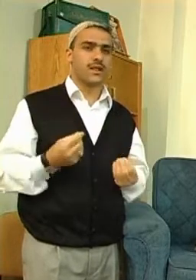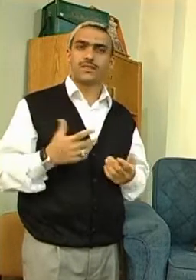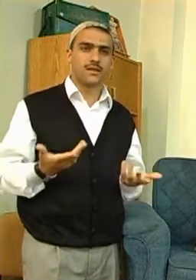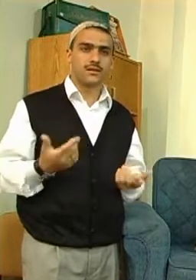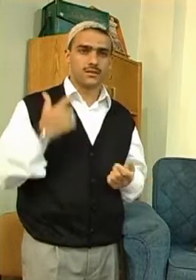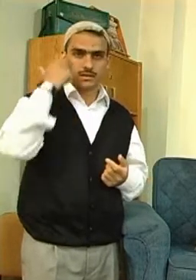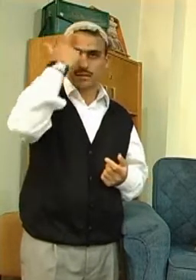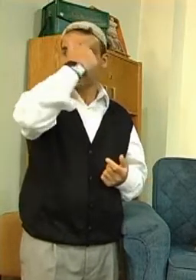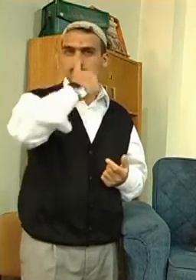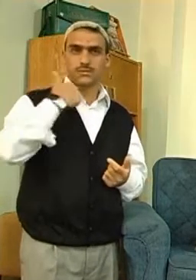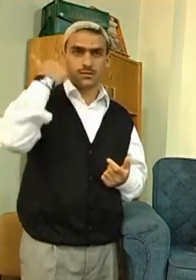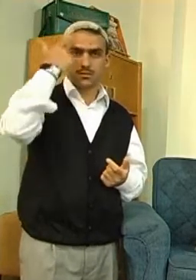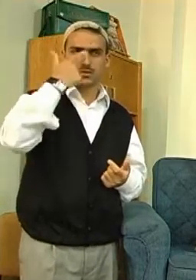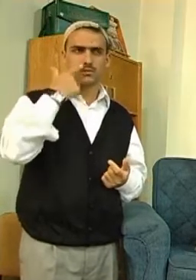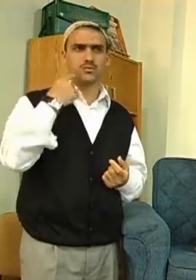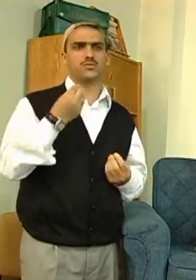olarak söylüyoruz.